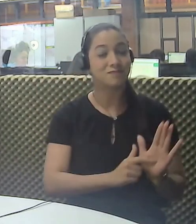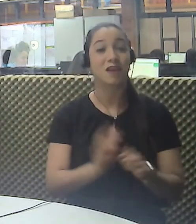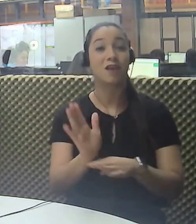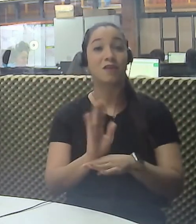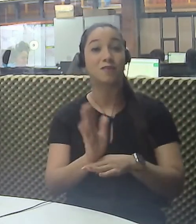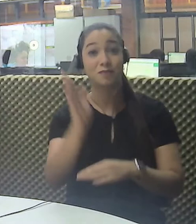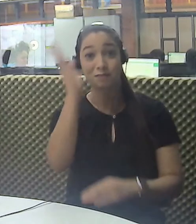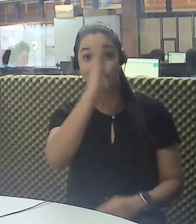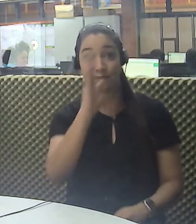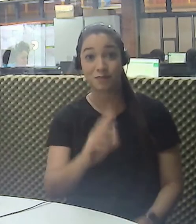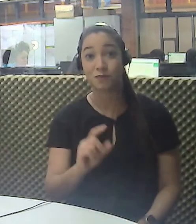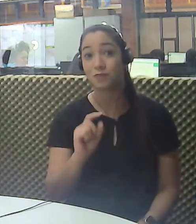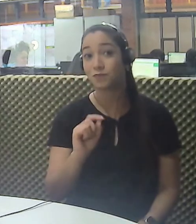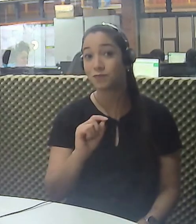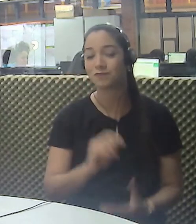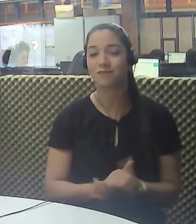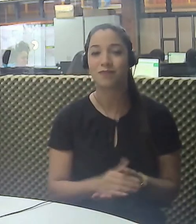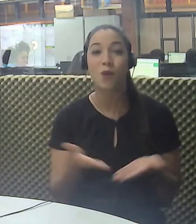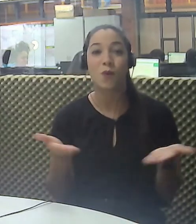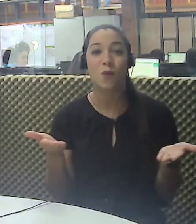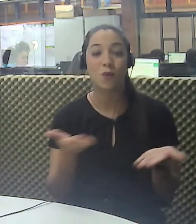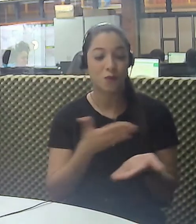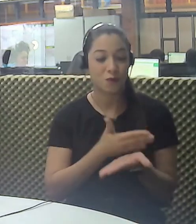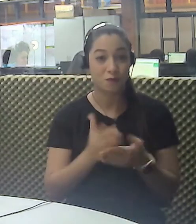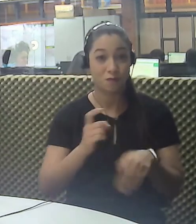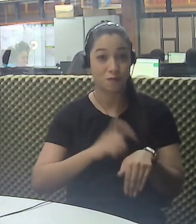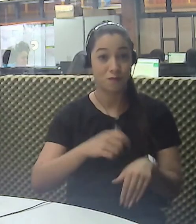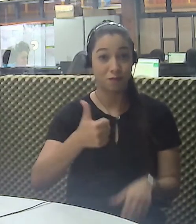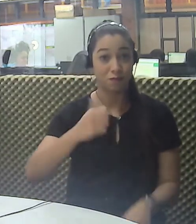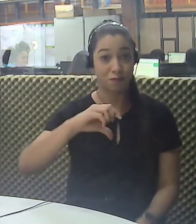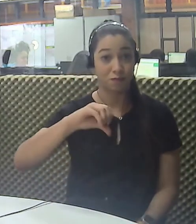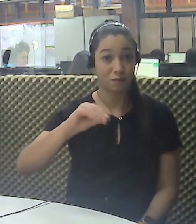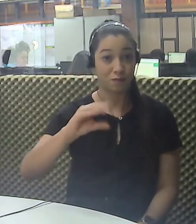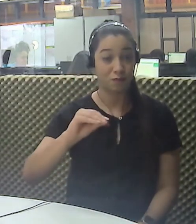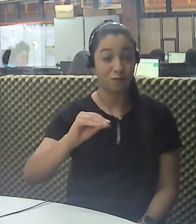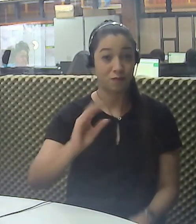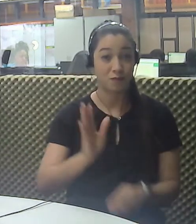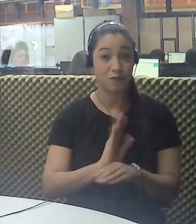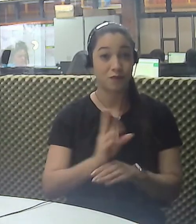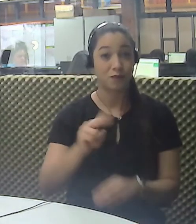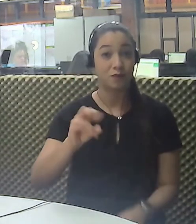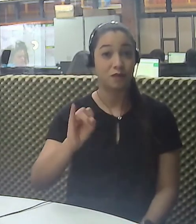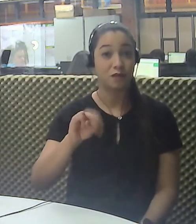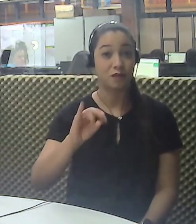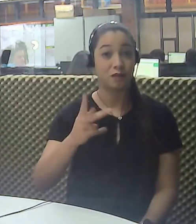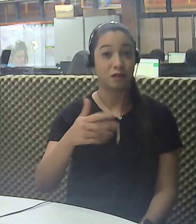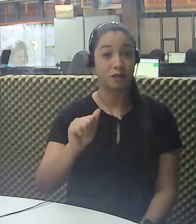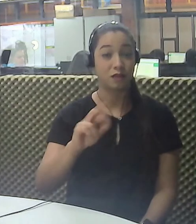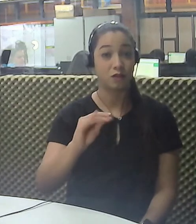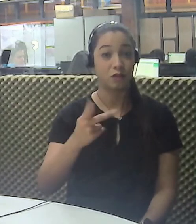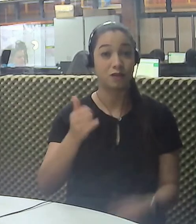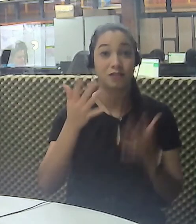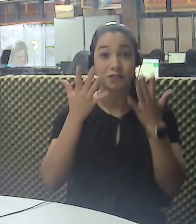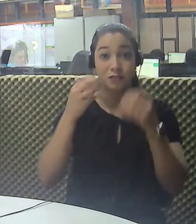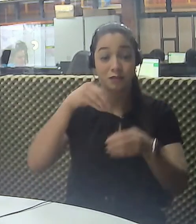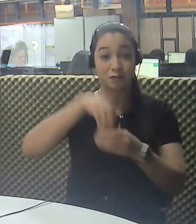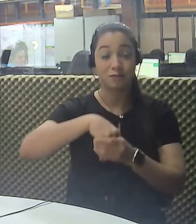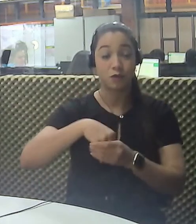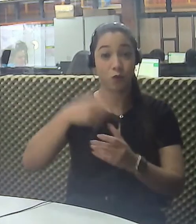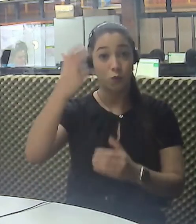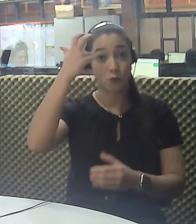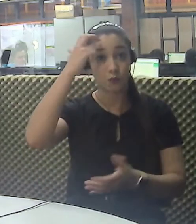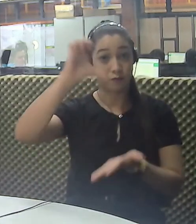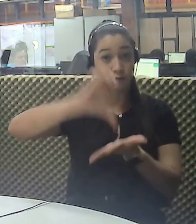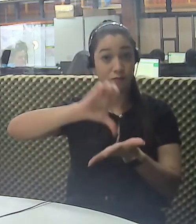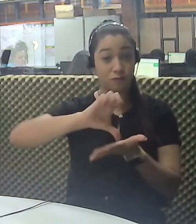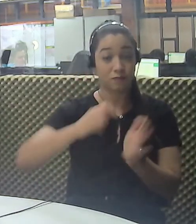dramaturgia brasileira. Na sessão de hoje, que começa às 7 da noite, no Cine Teatro Nininha Rocha, localizado no Centro Municipal de Cultura,